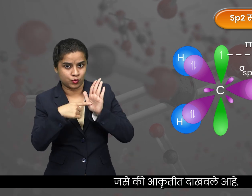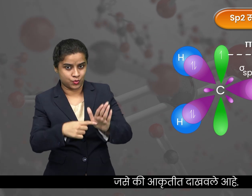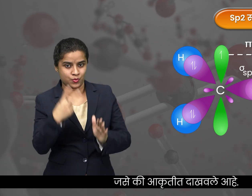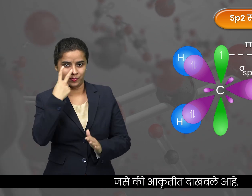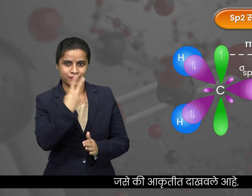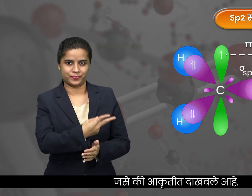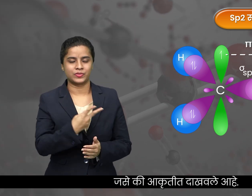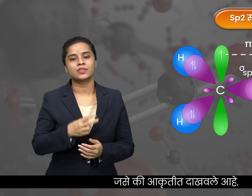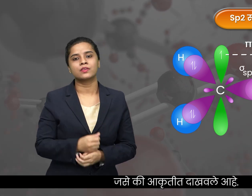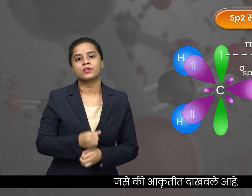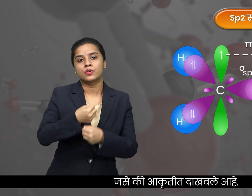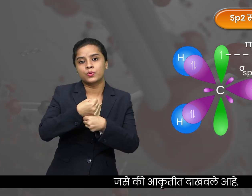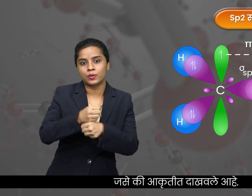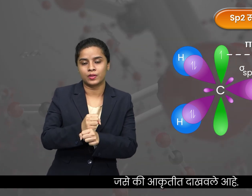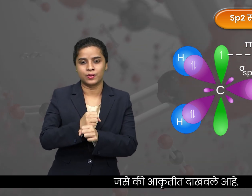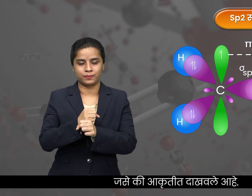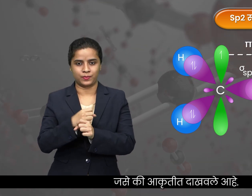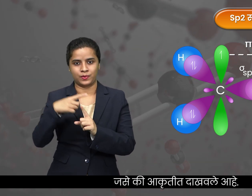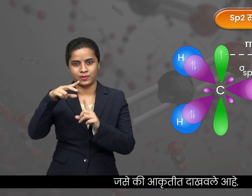आहे.